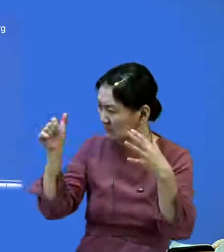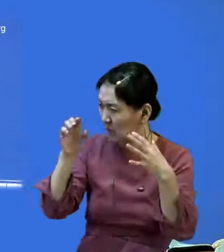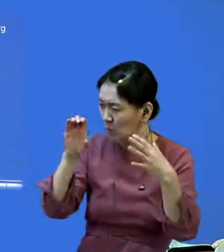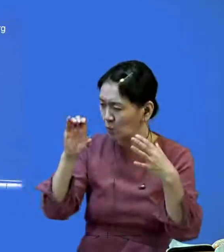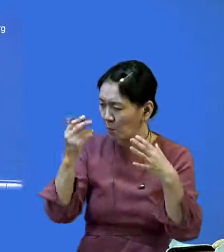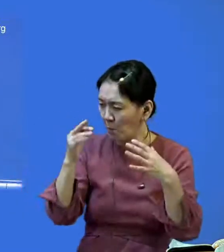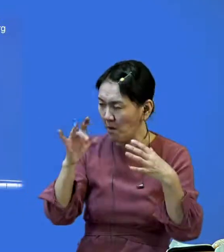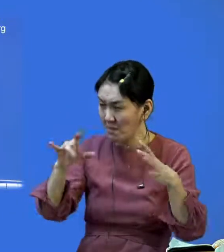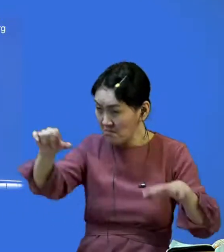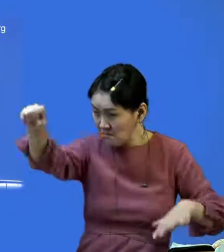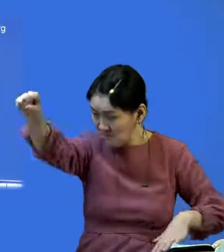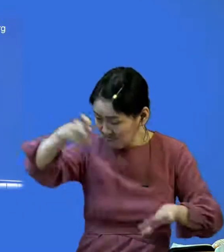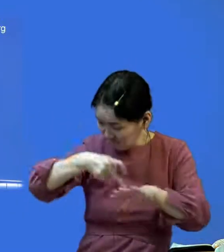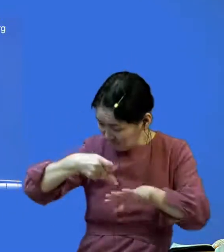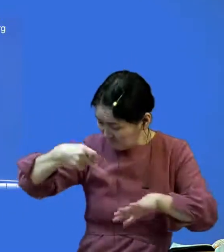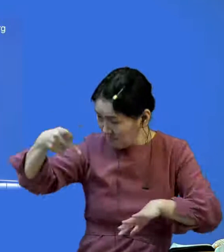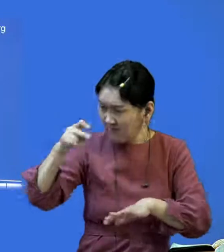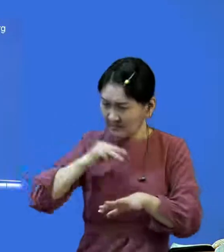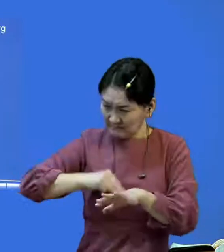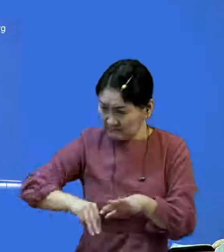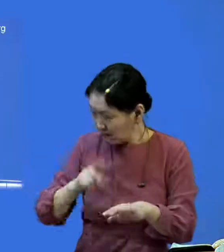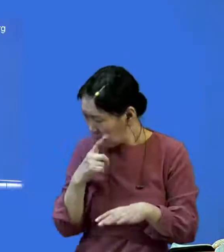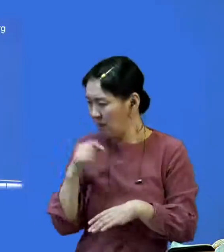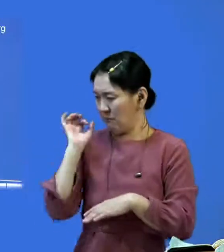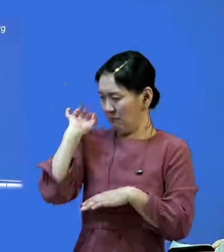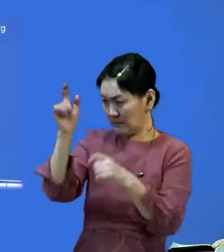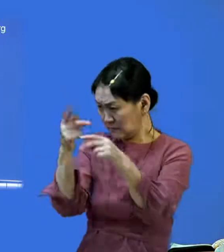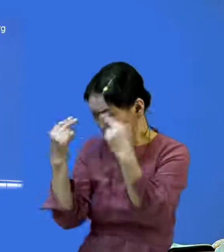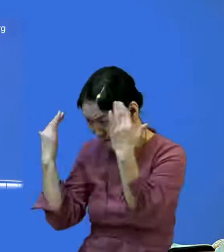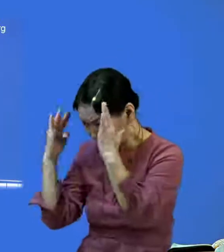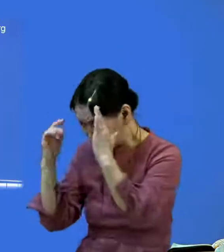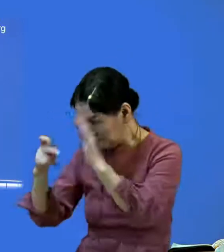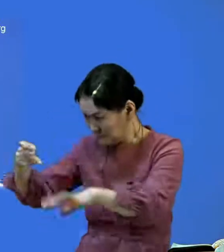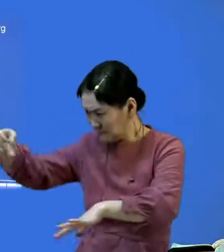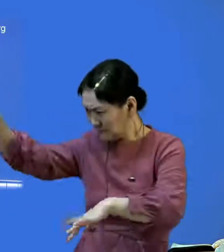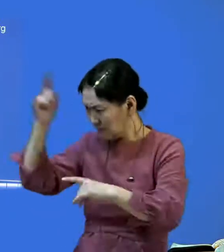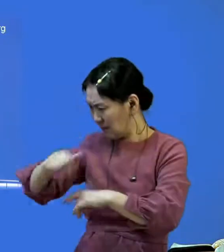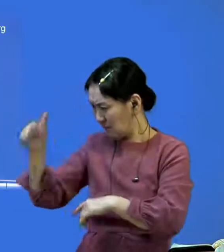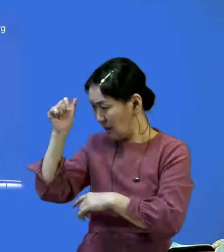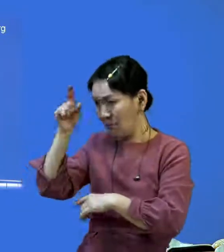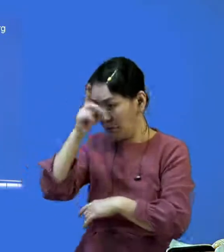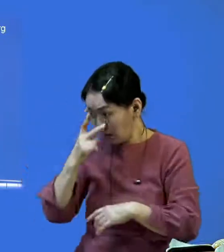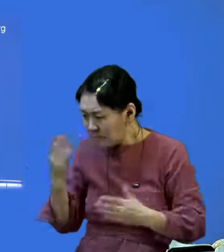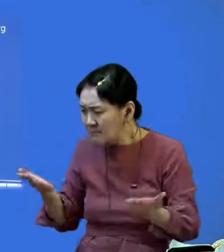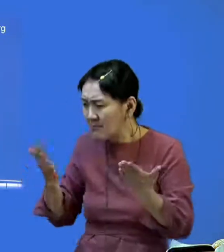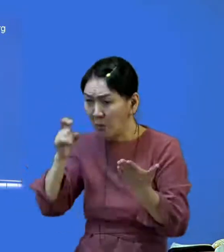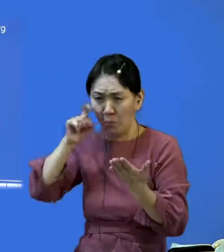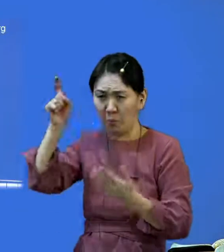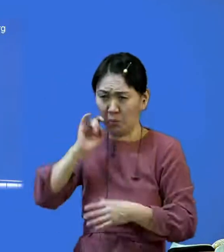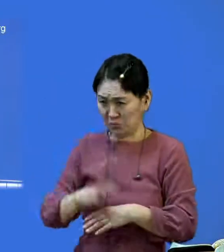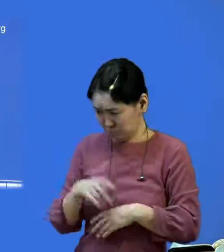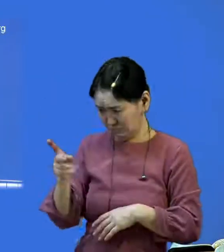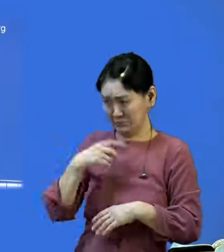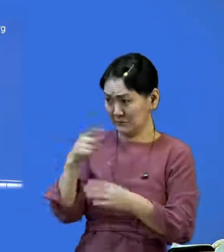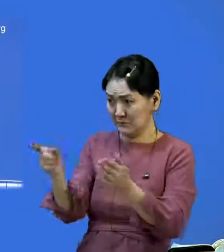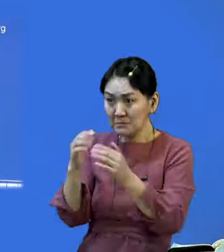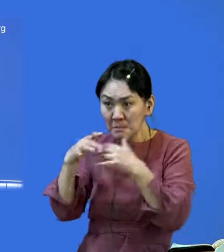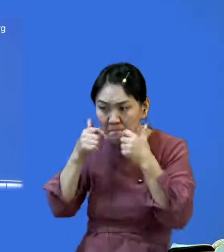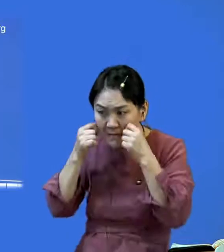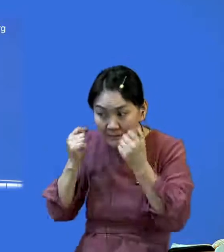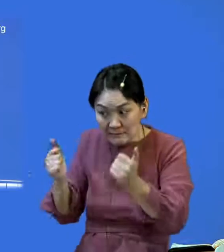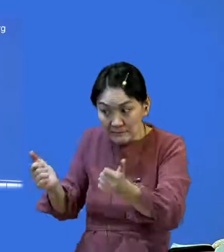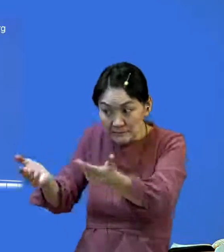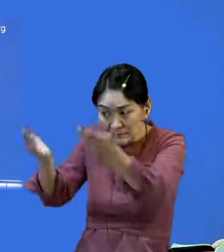болгох гал. Тэгвэл бурхан түүний хүсэж байгаа юм болов уугүй ээ? Ерөөсөө зүгээр л жирийн энгийн хүн болгох хэрэгтэй. Ямар хүн